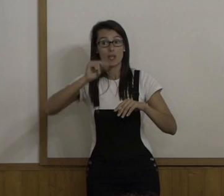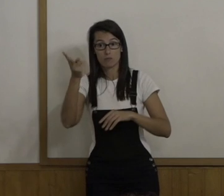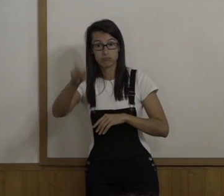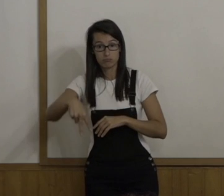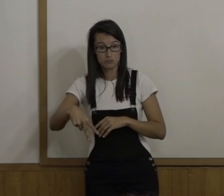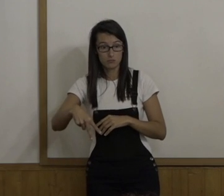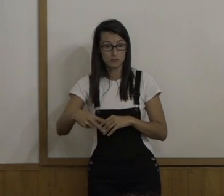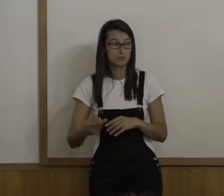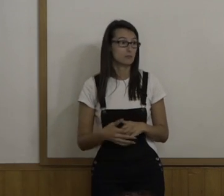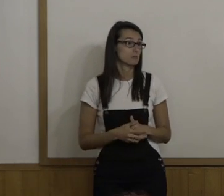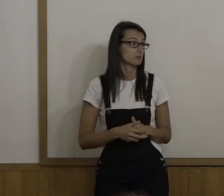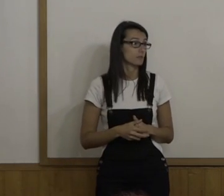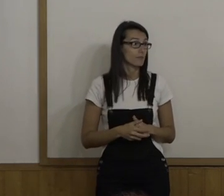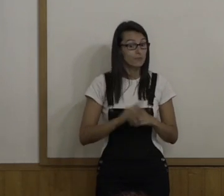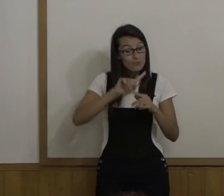eso después,